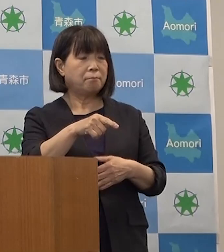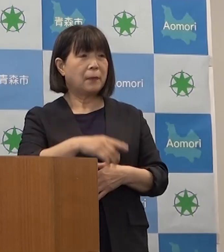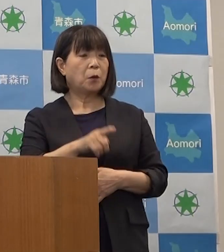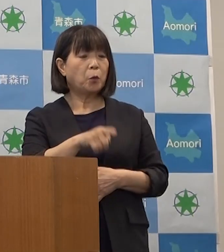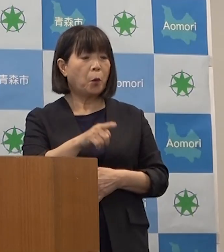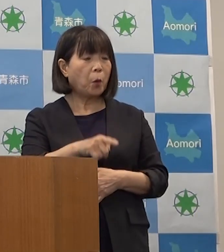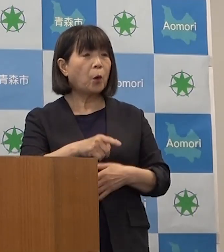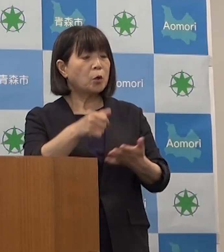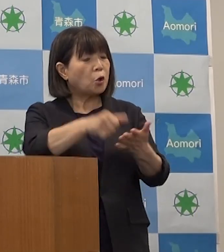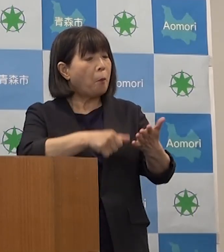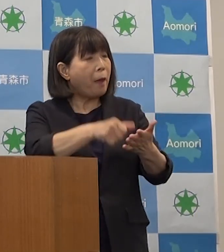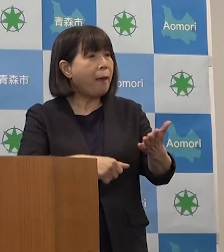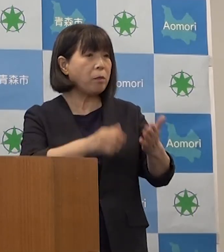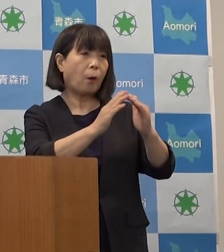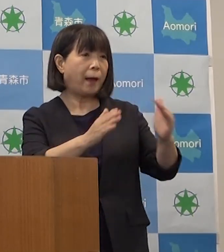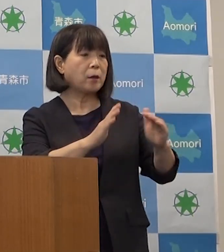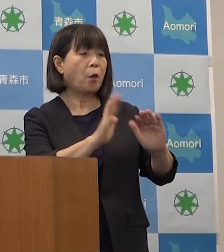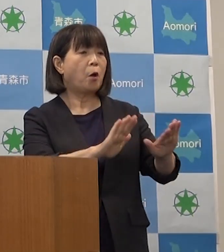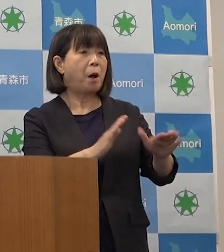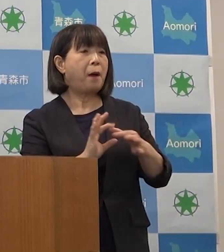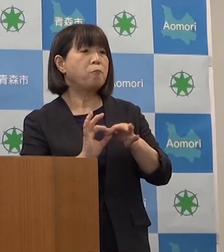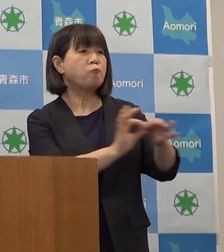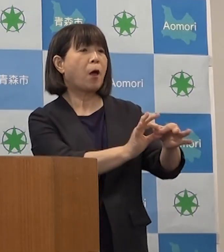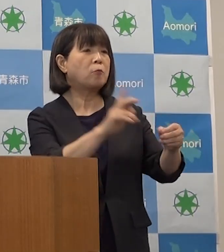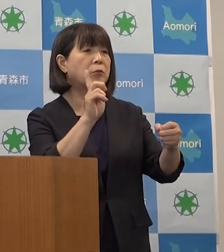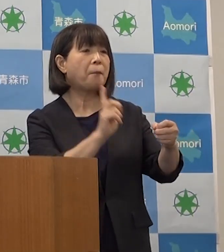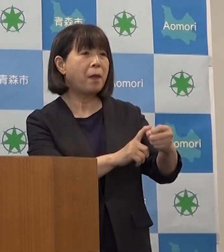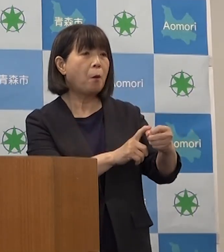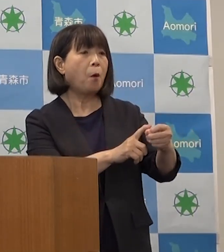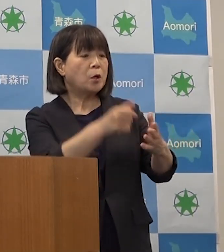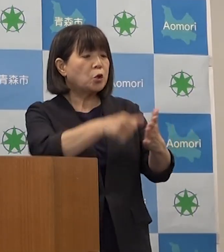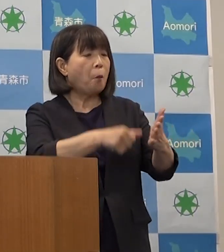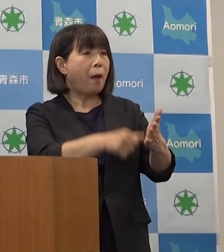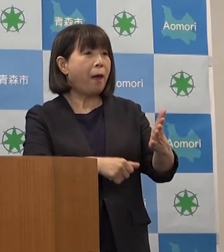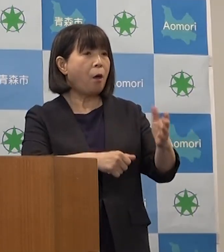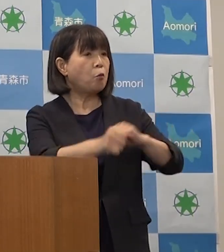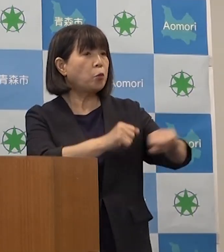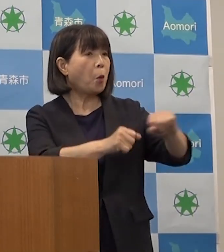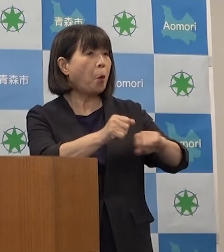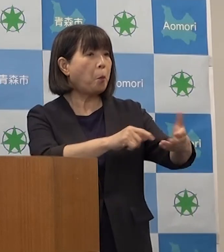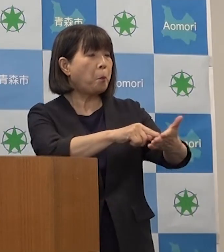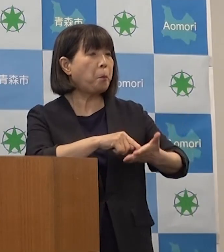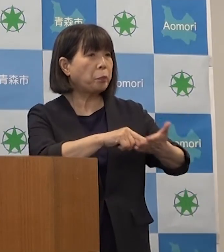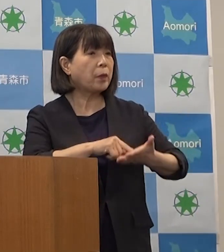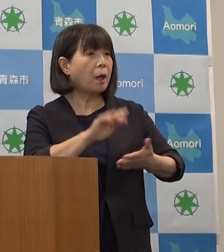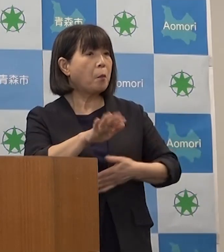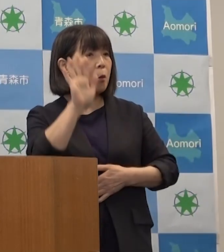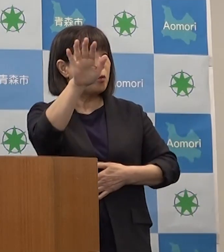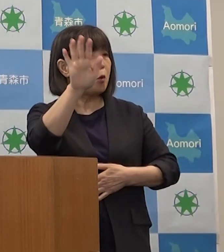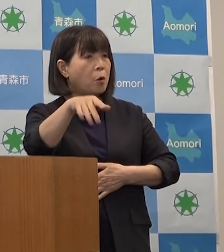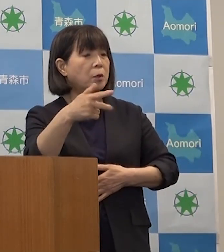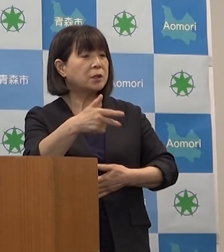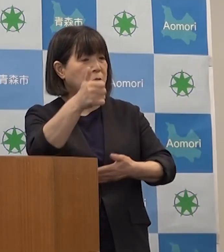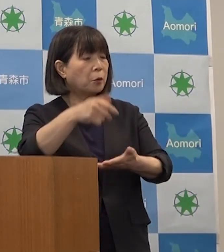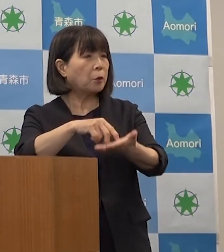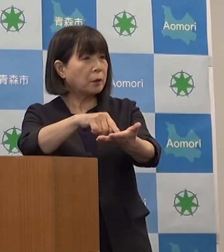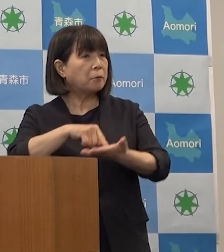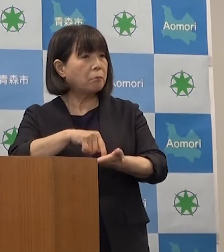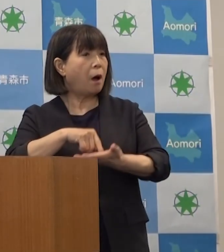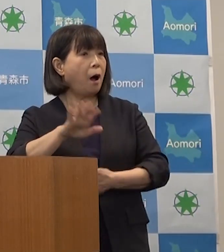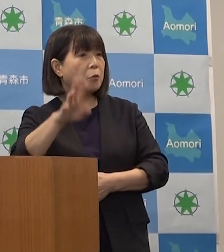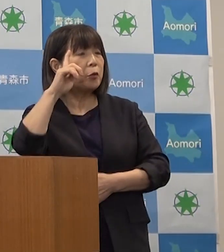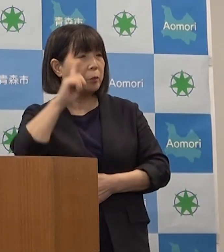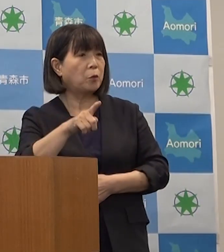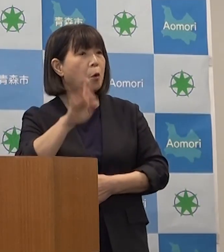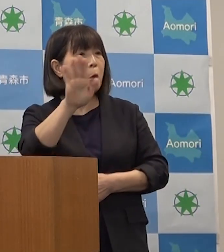向けての署名の会も立ち上がって9月には陳情も市長にされる予定なんですけども、そのあたり今回予算に入れなかった理由と